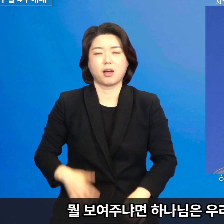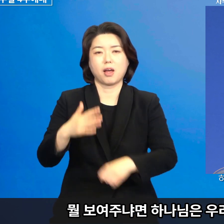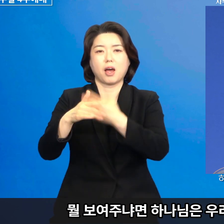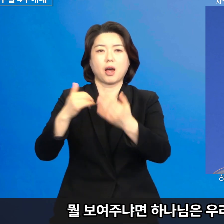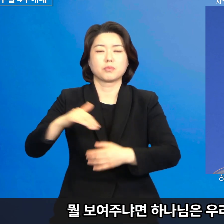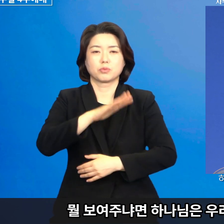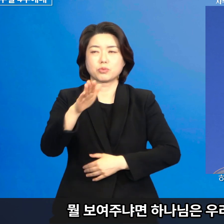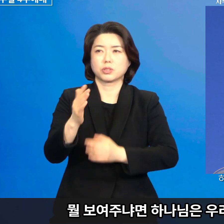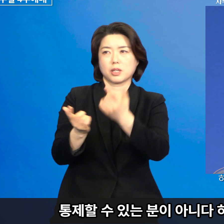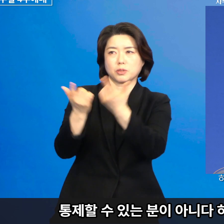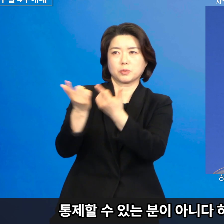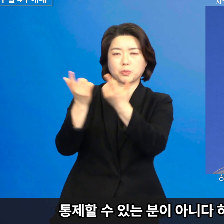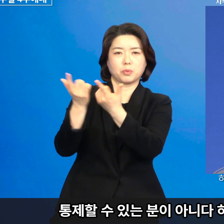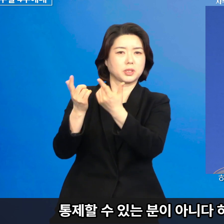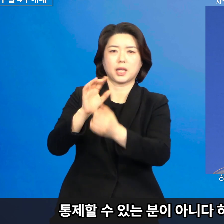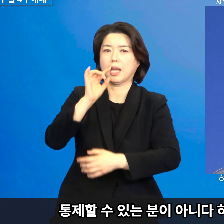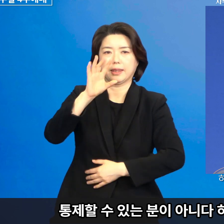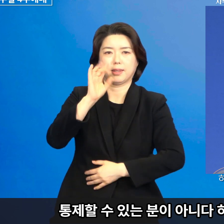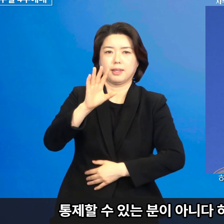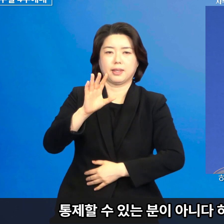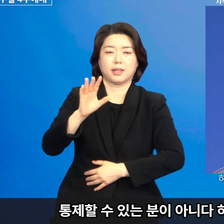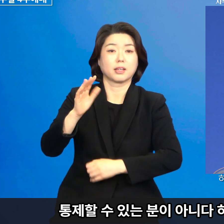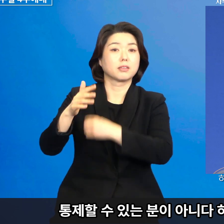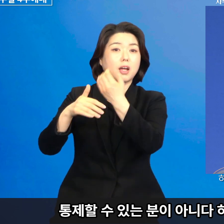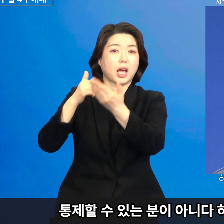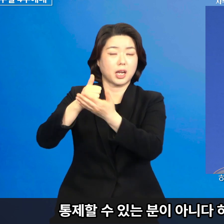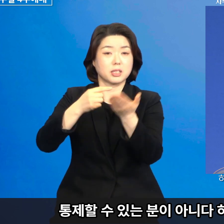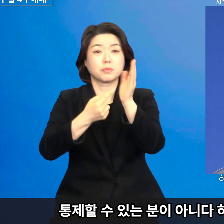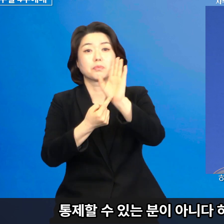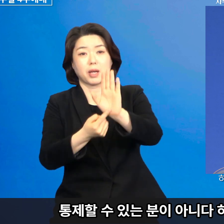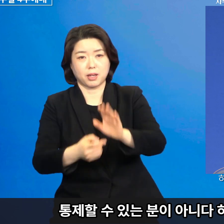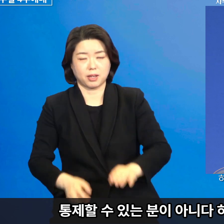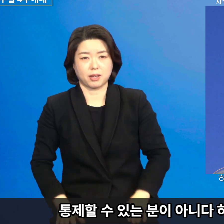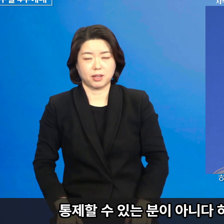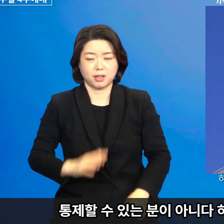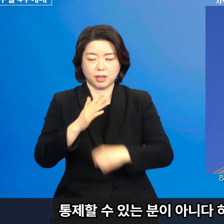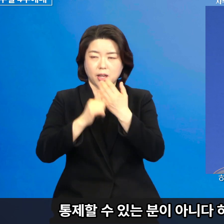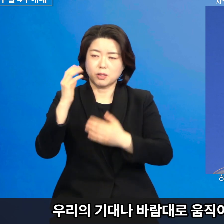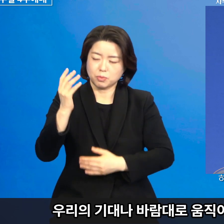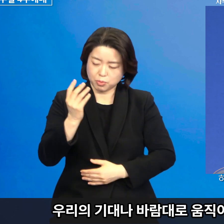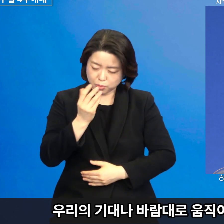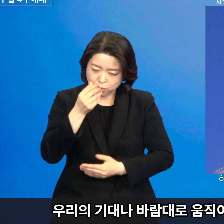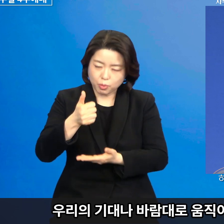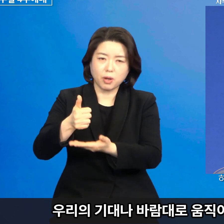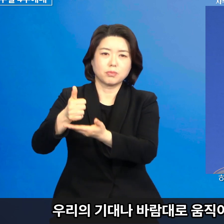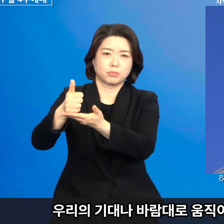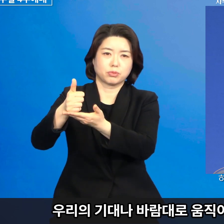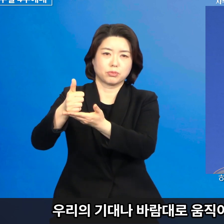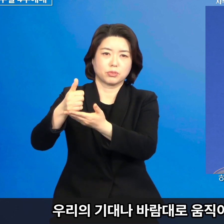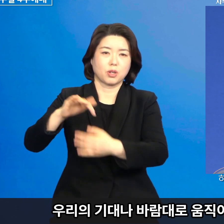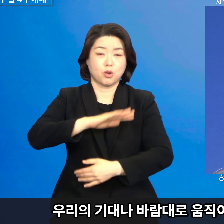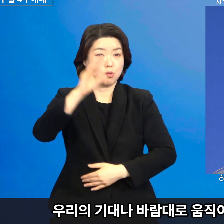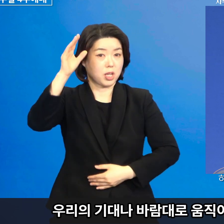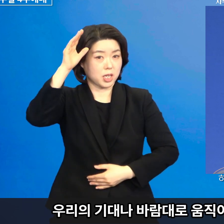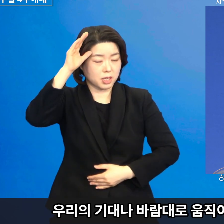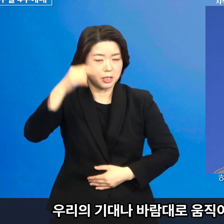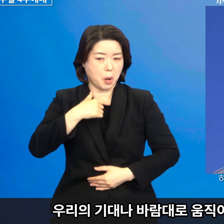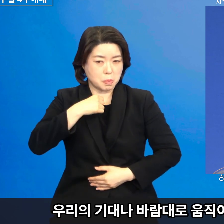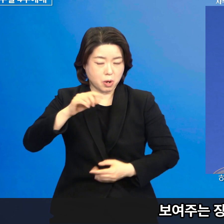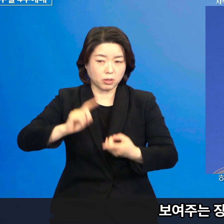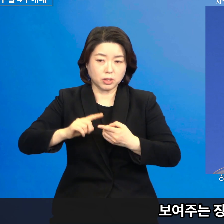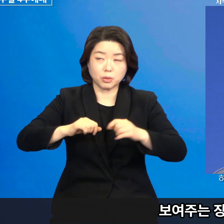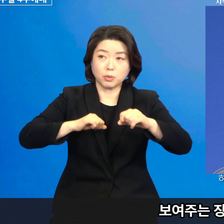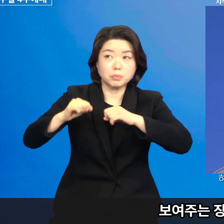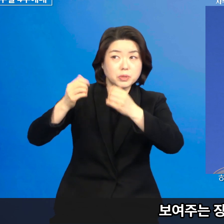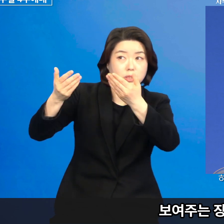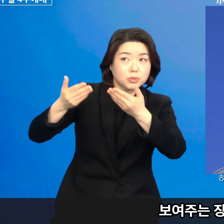우리가 통제하는 분이 아니다. 통제할 수 있는 분이 아니다. 하나님은 거룩하신 분이시다. 우리의 기대나 바람대로 움직이는 분이 아니라고 하는